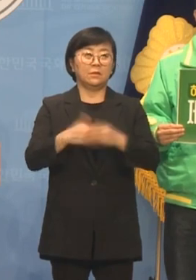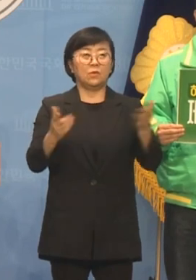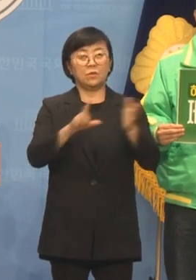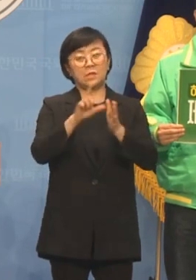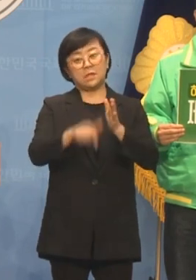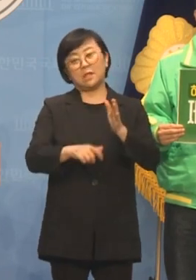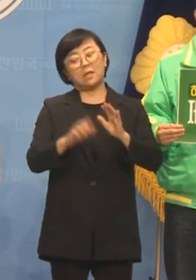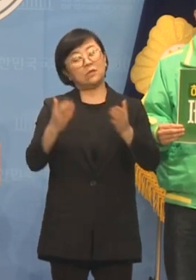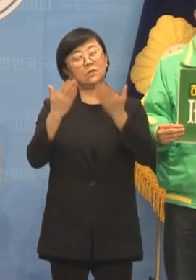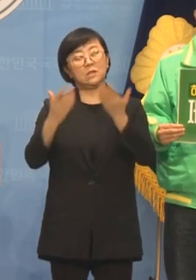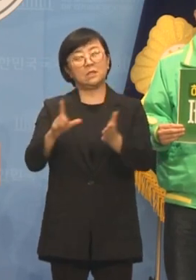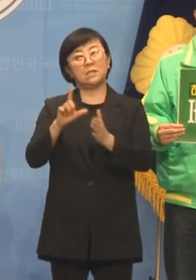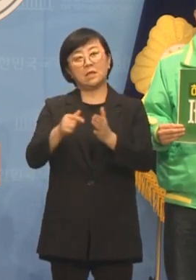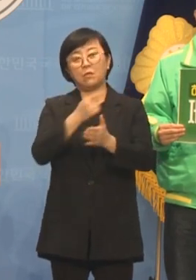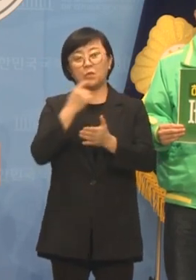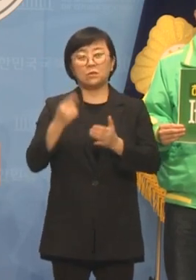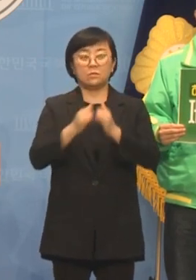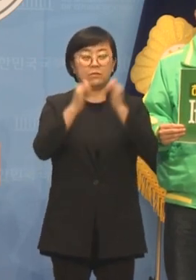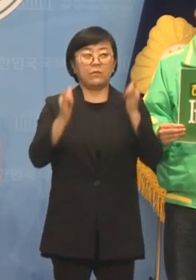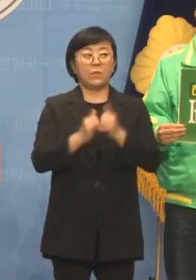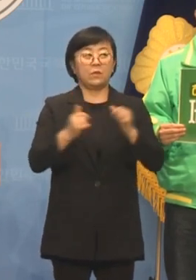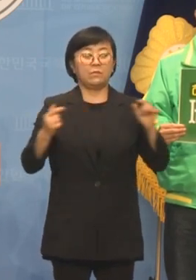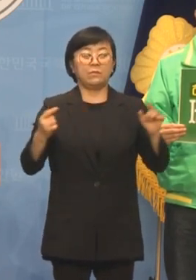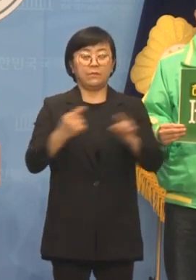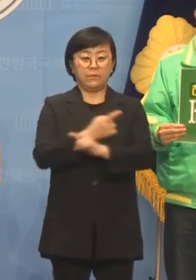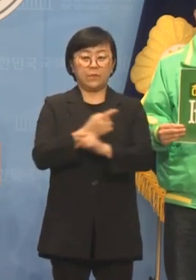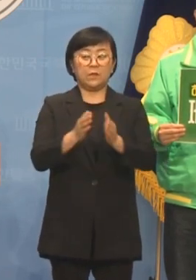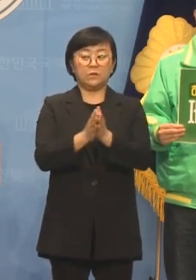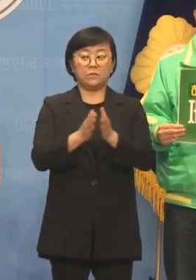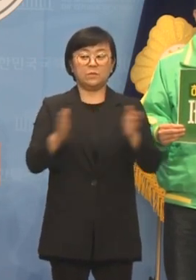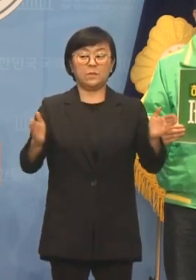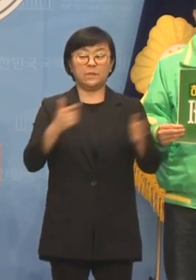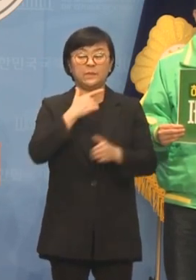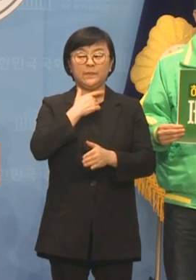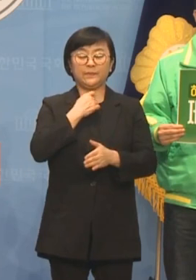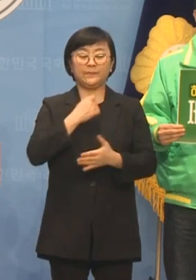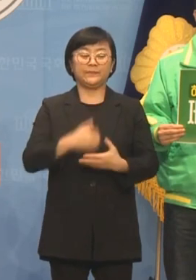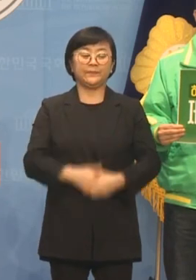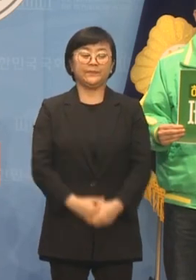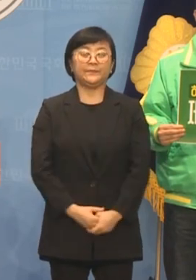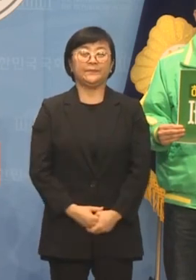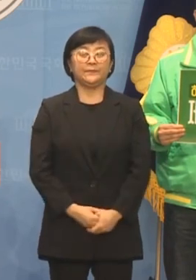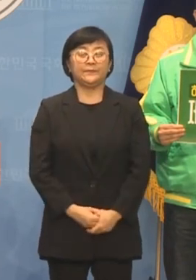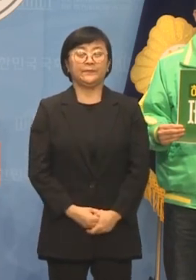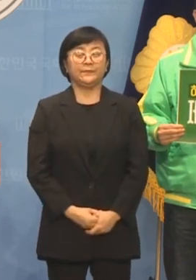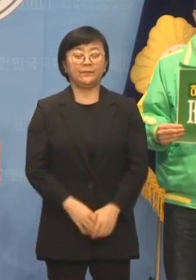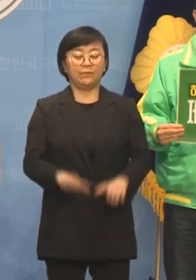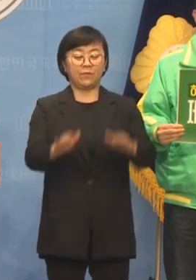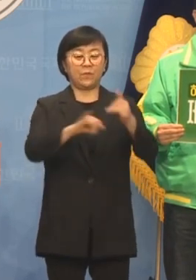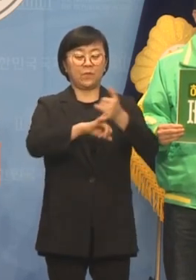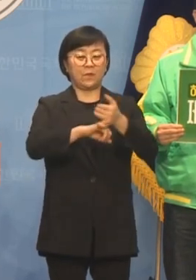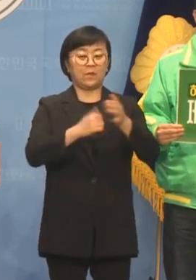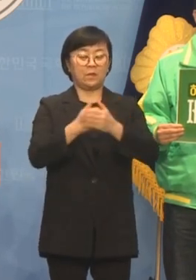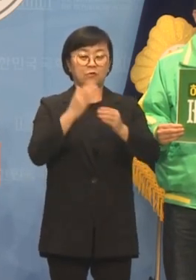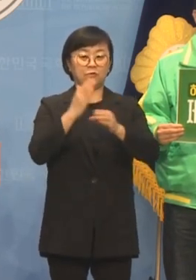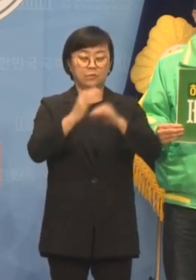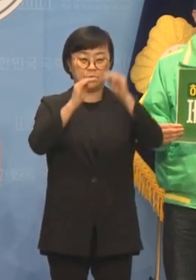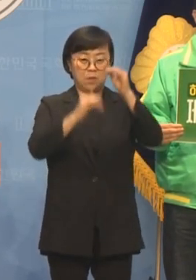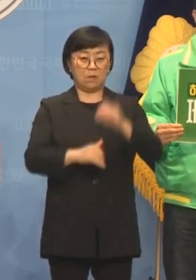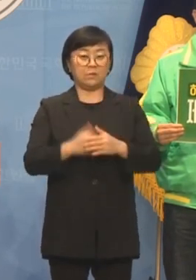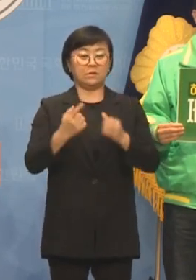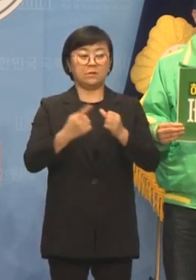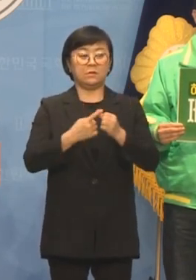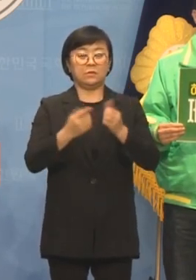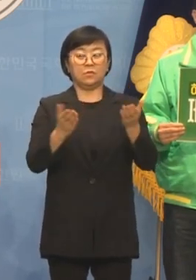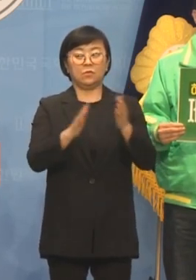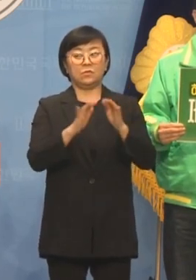아닌 쉬는 시간 보장 사유로 전환하는 출발점이 되게 만들겠습니다 늘 공 내용은 첫째